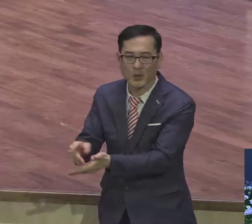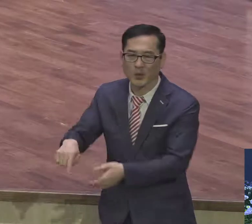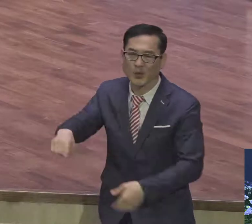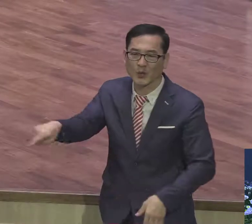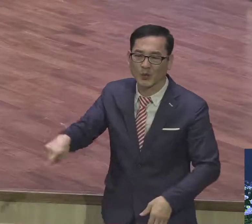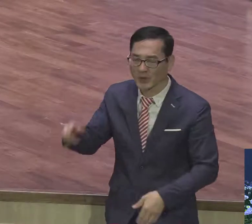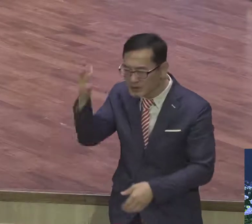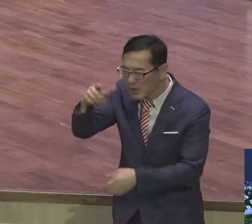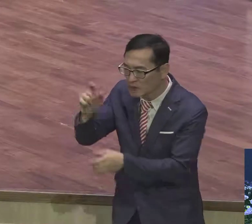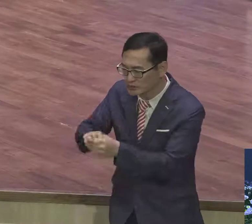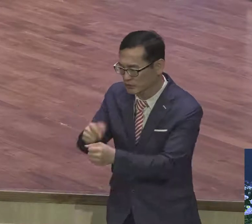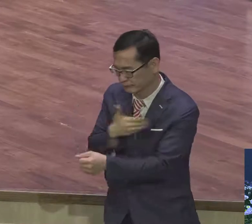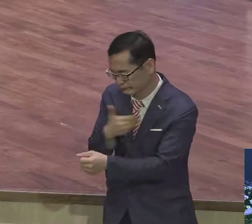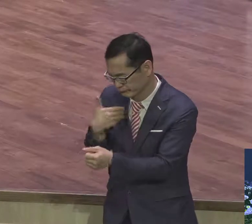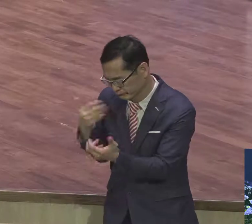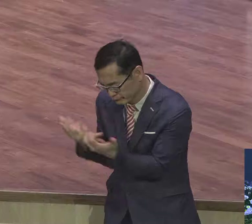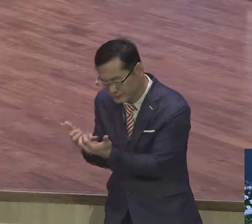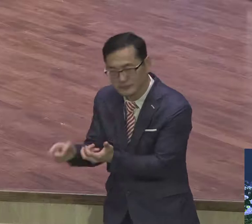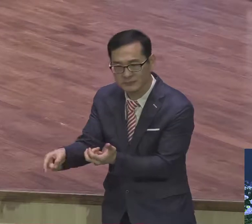일곱명